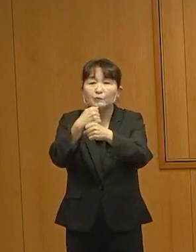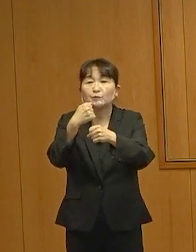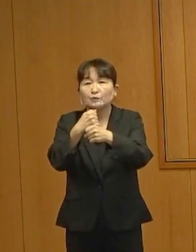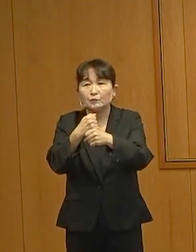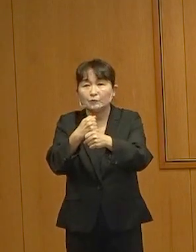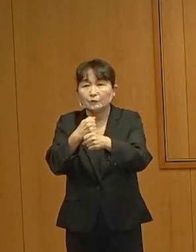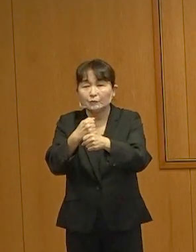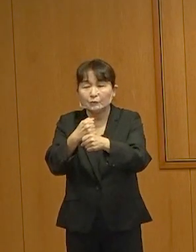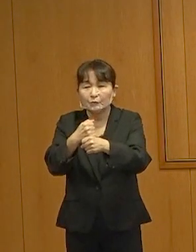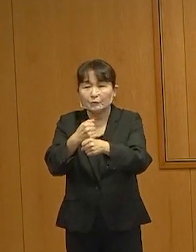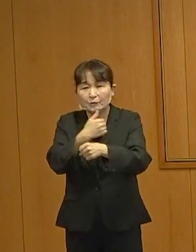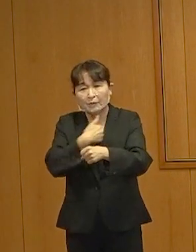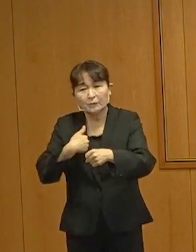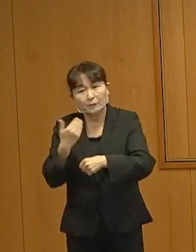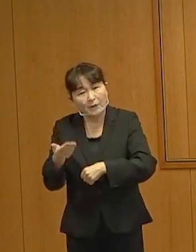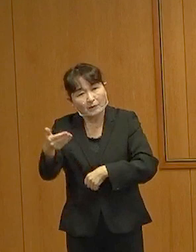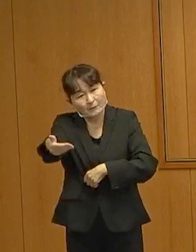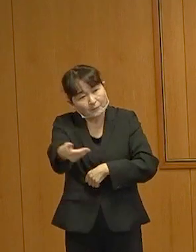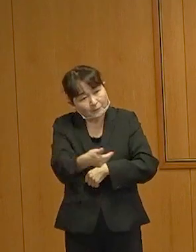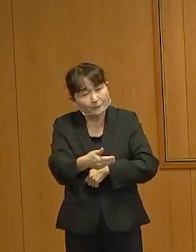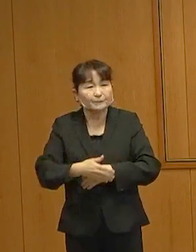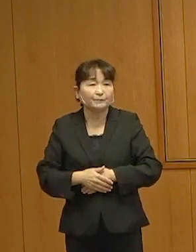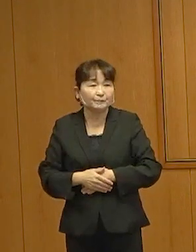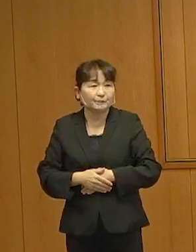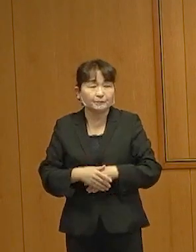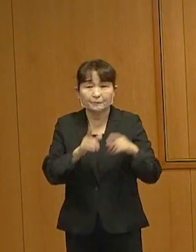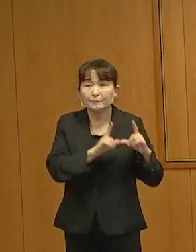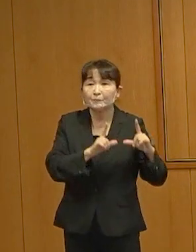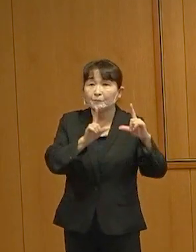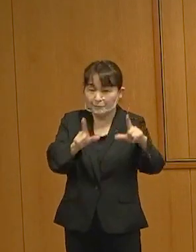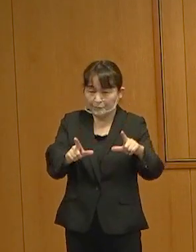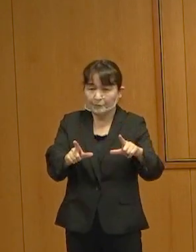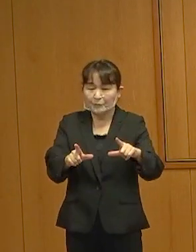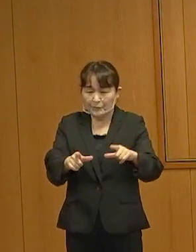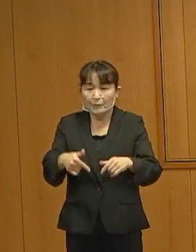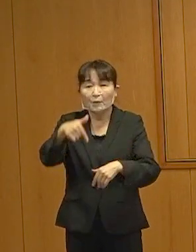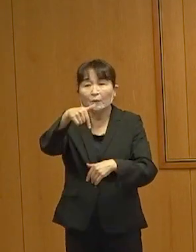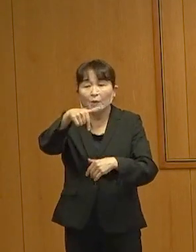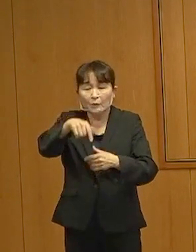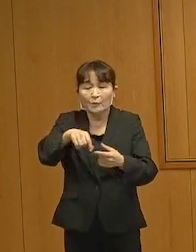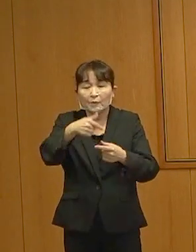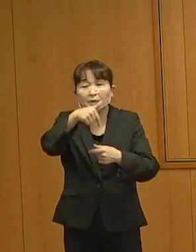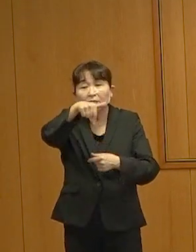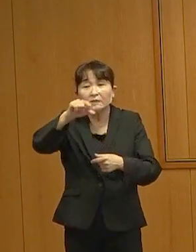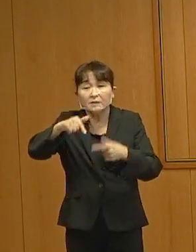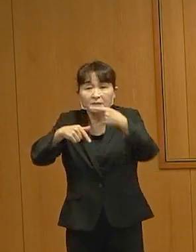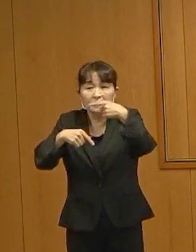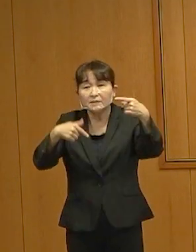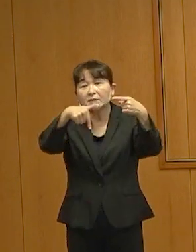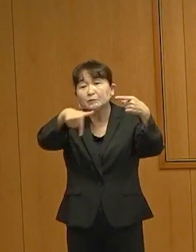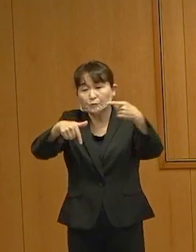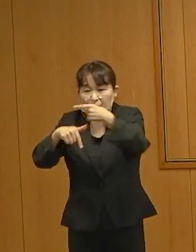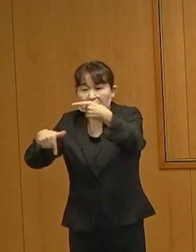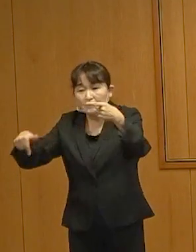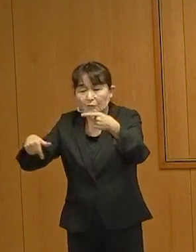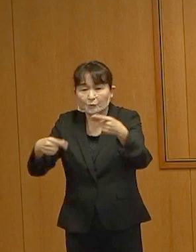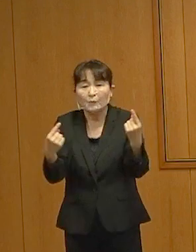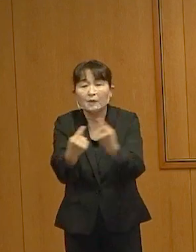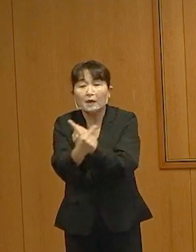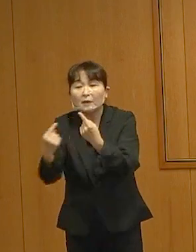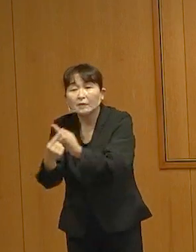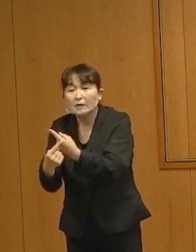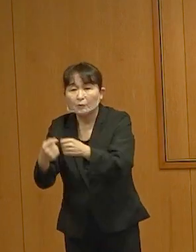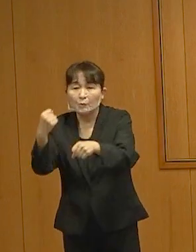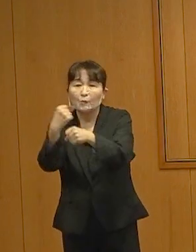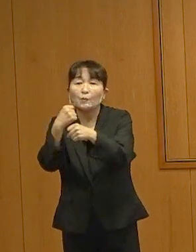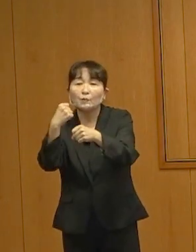かっていうのはいかがでしょうか。 はい。まあ、以前にもですね、部分的な回収というのは、先ほど申し上げたような話